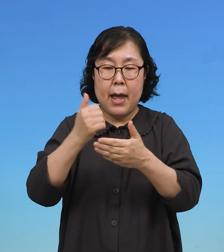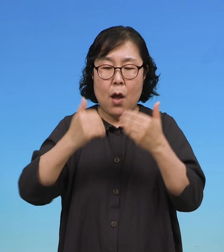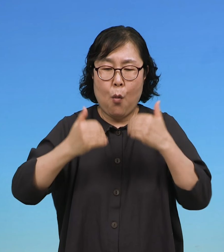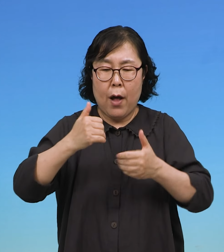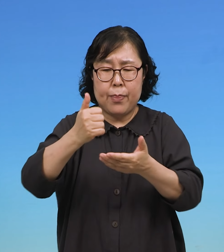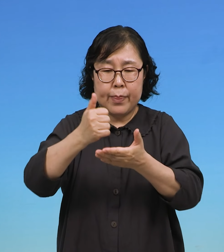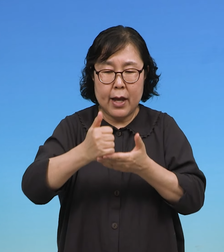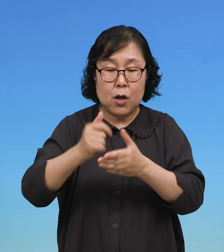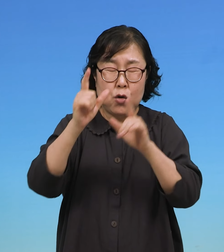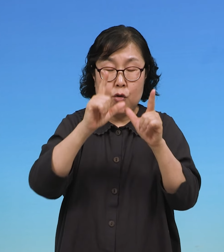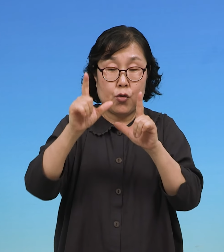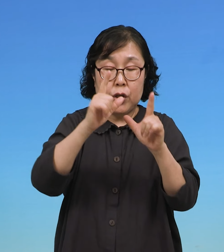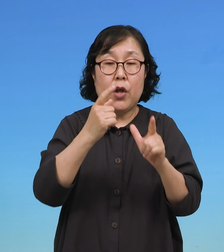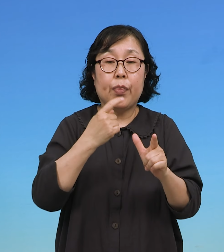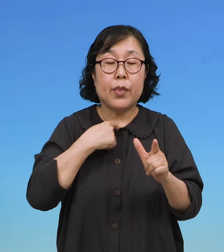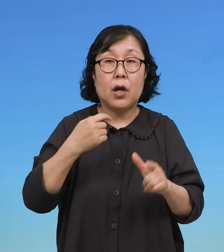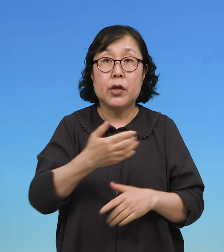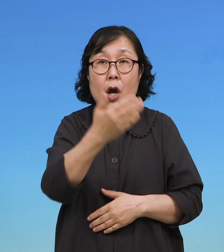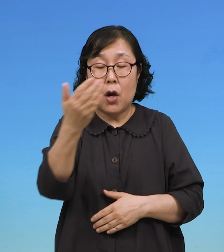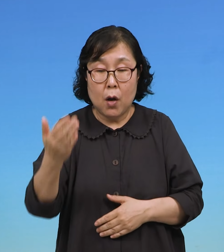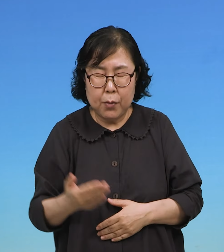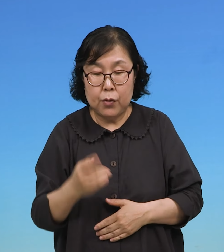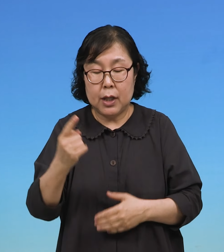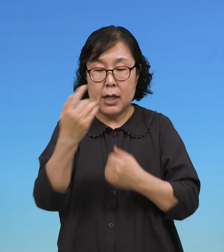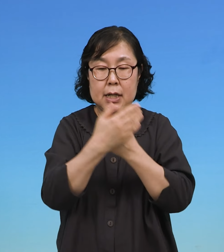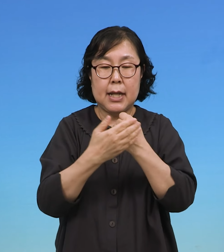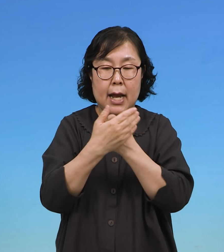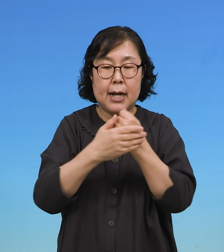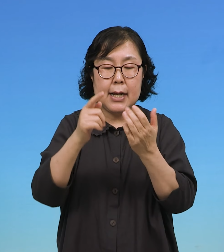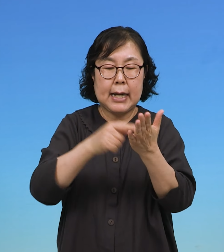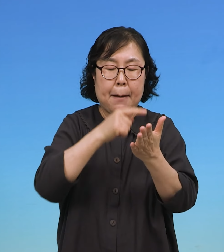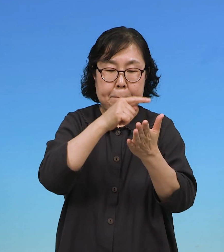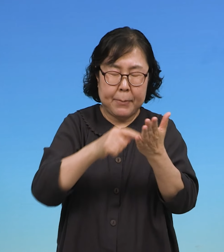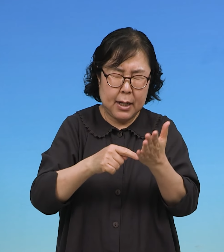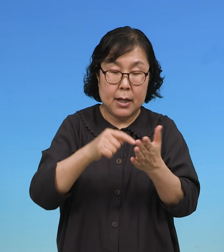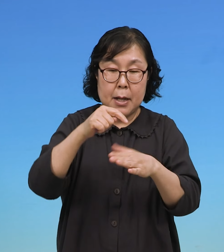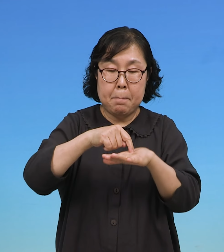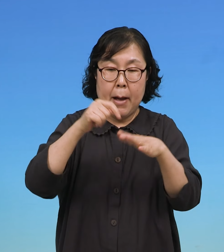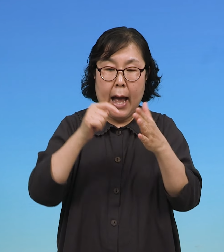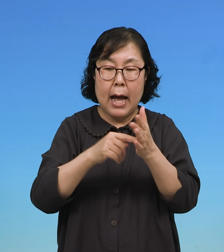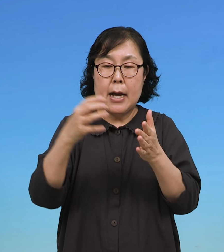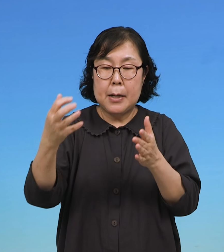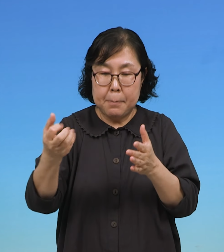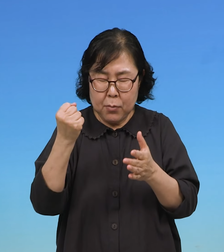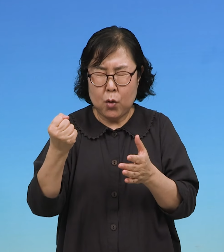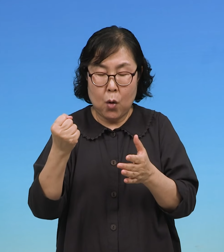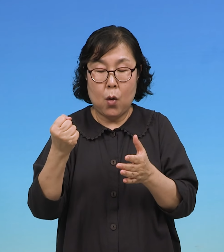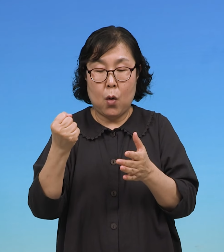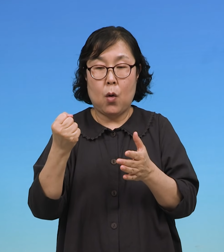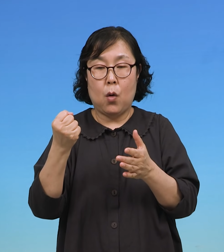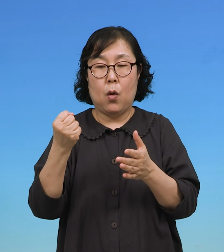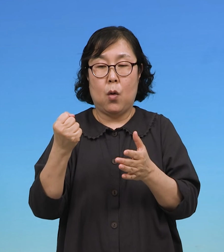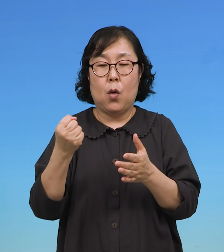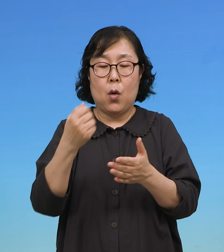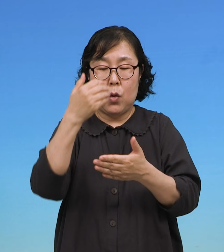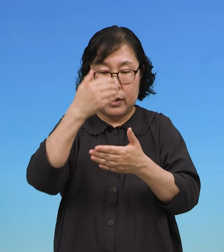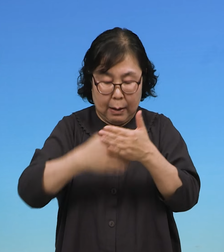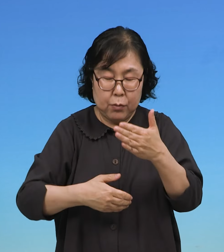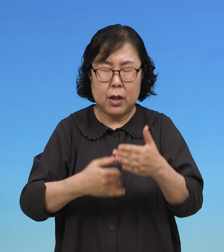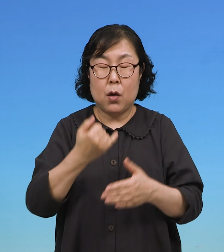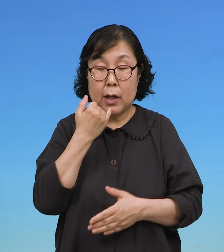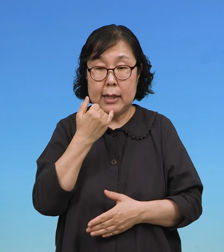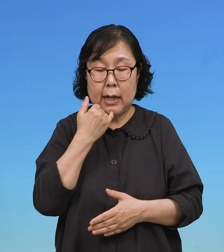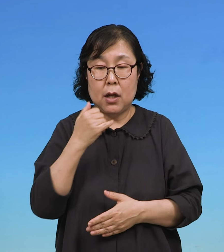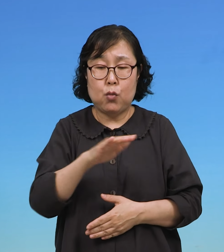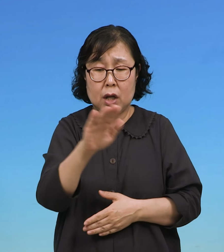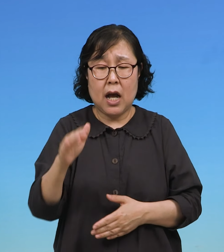좋은데요, 이 은혜를 되갚는 마음으로 남으시고, 남는 거 그거 하나님께 죄책감 가지시면 안